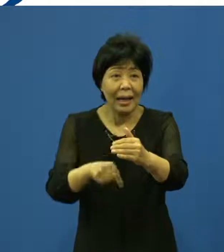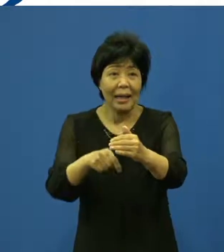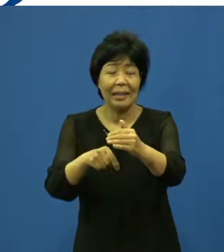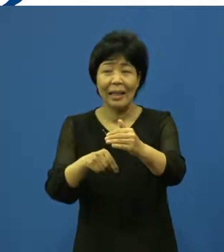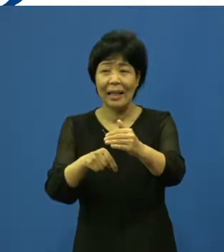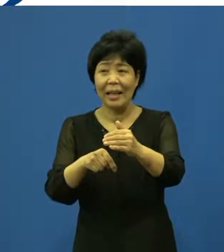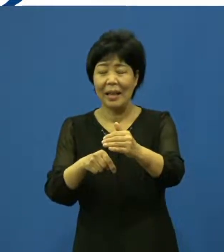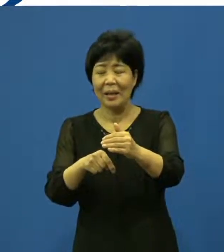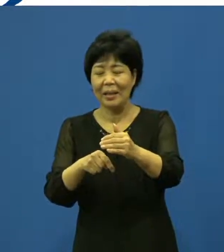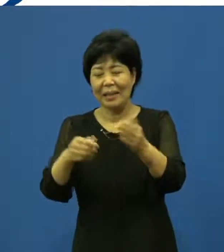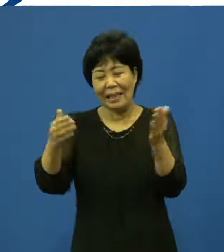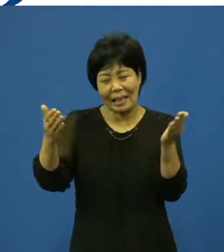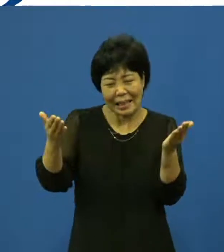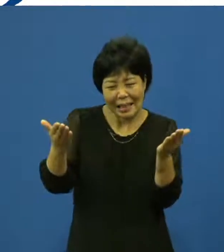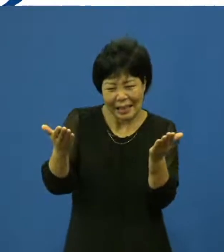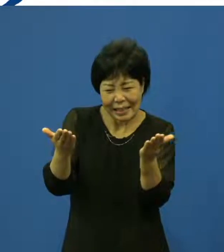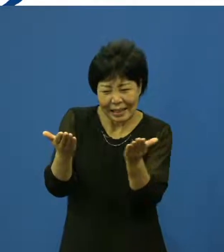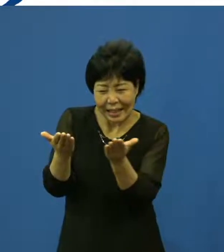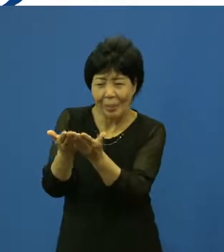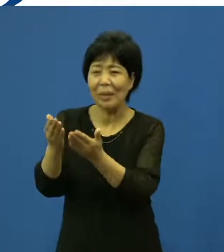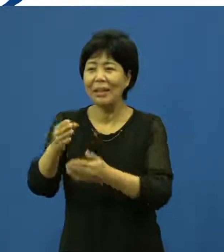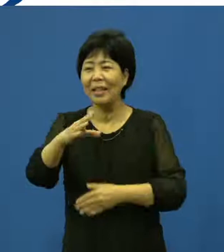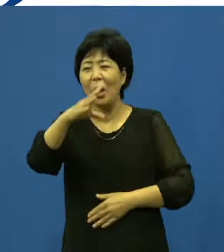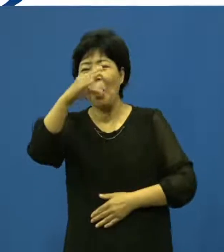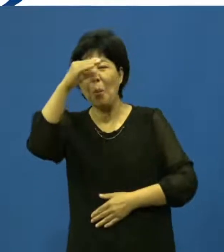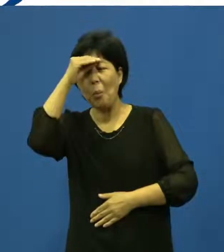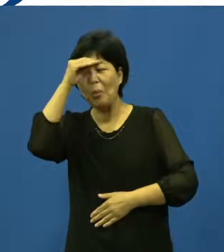맞춤형 모범신자를 만들어냅니다.